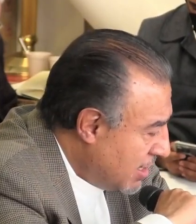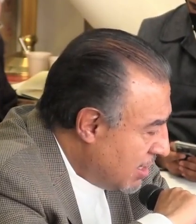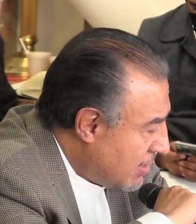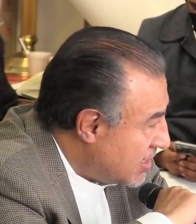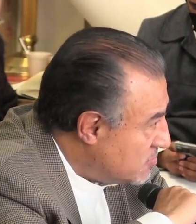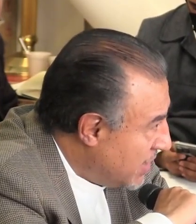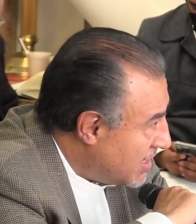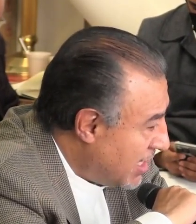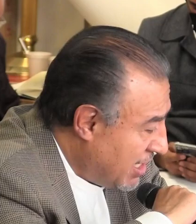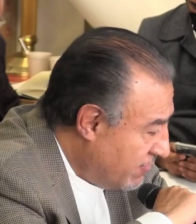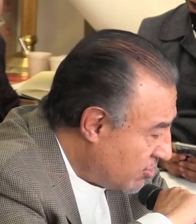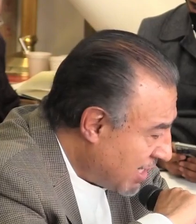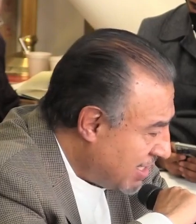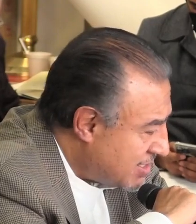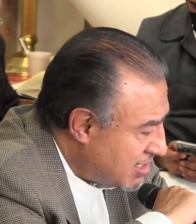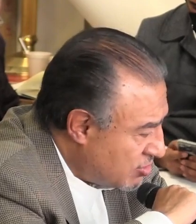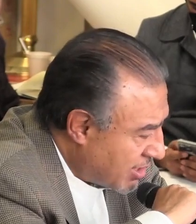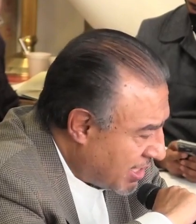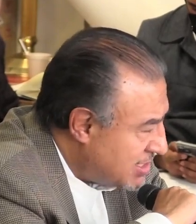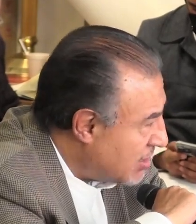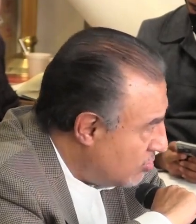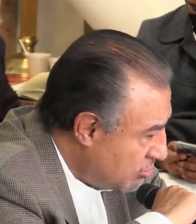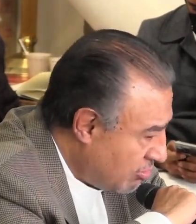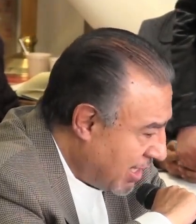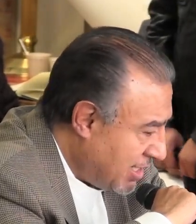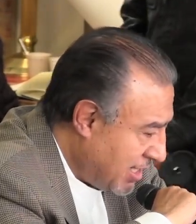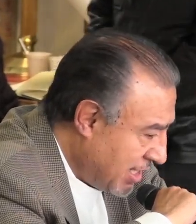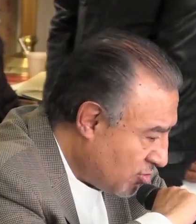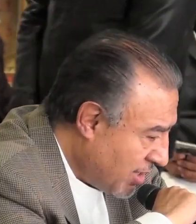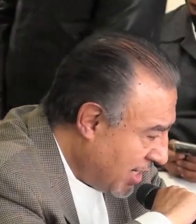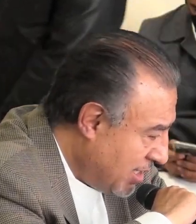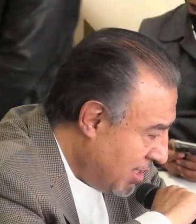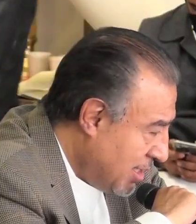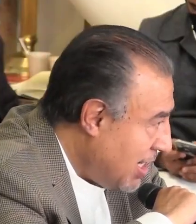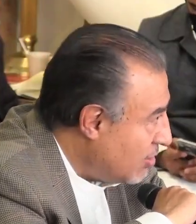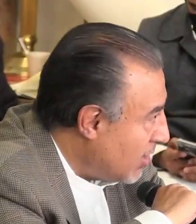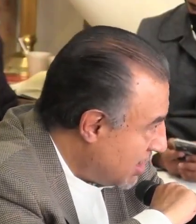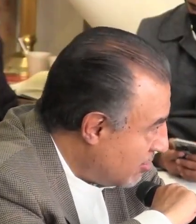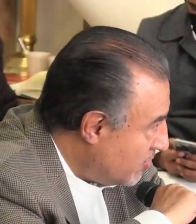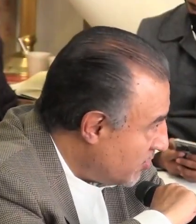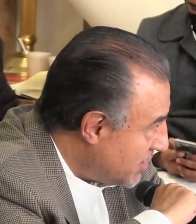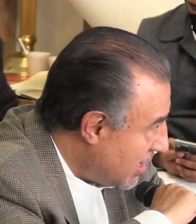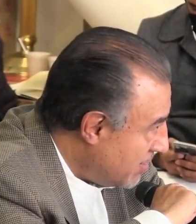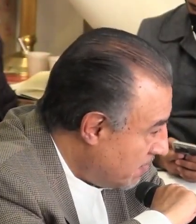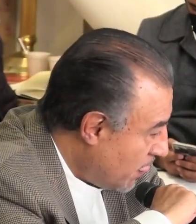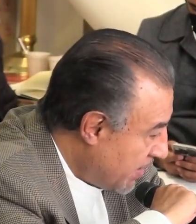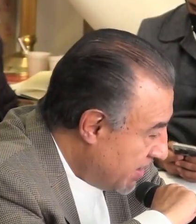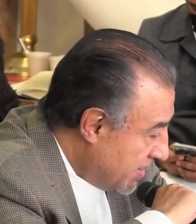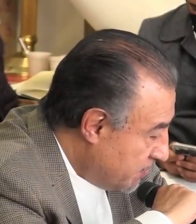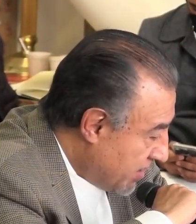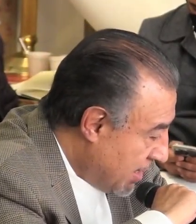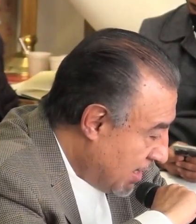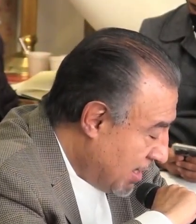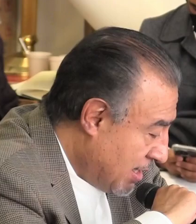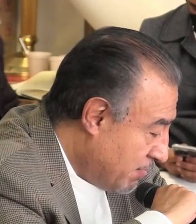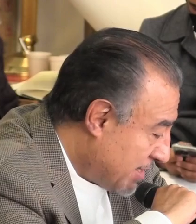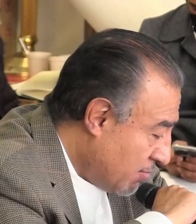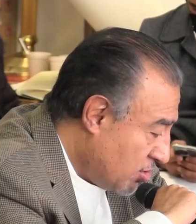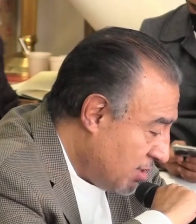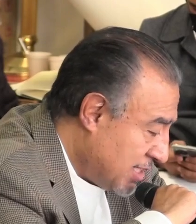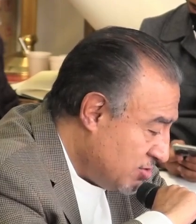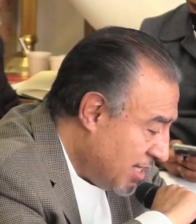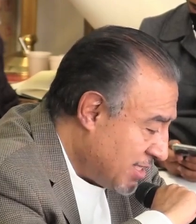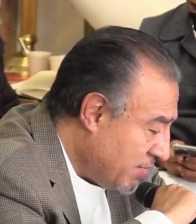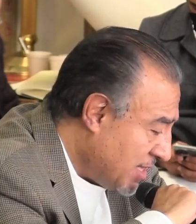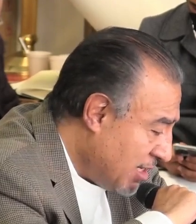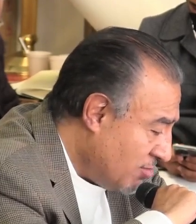ciudad respete y fortalezca su riqueza cultural y natural en lugar de comprometerla. El